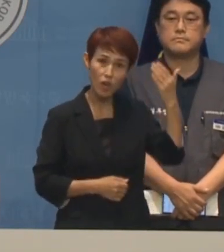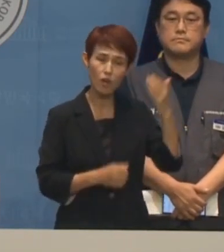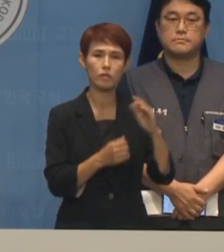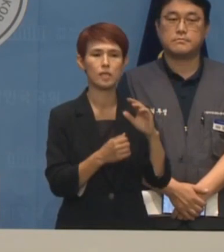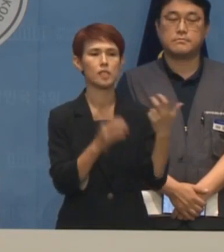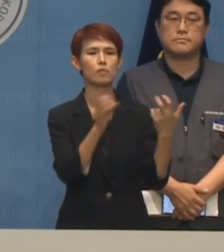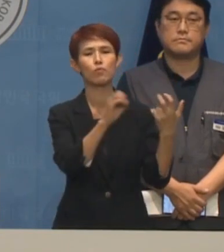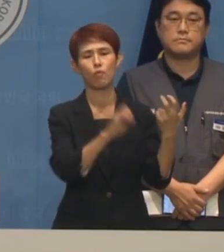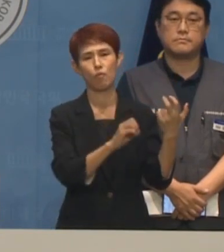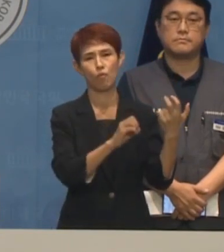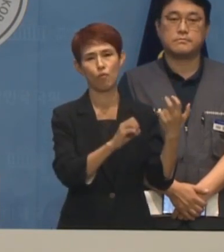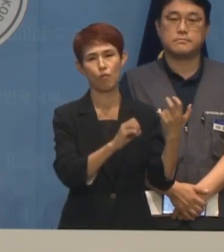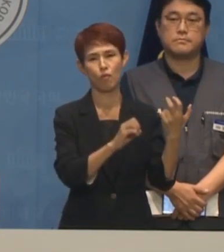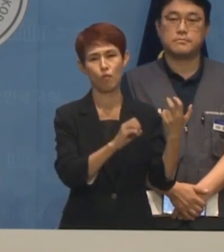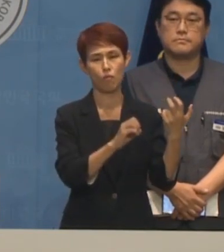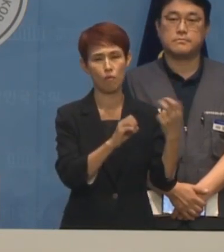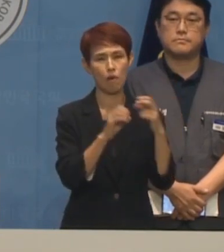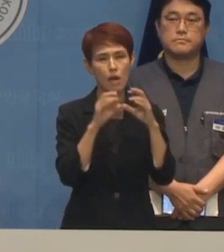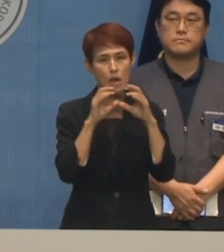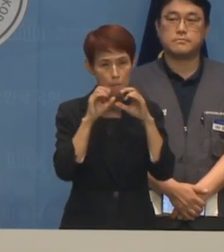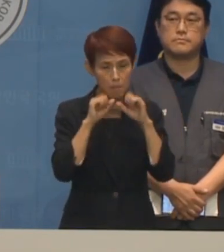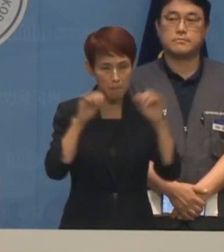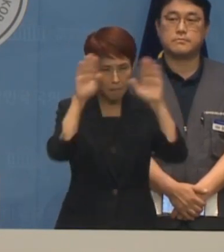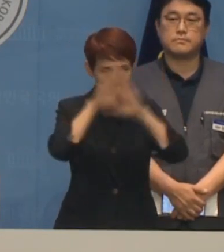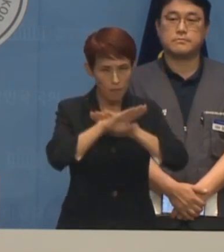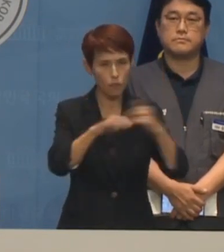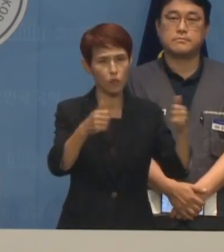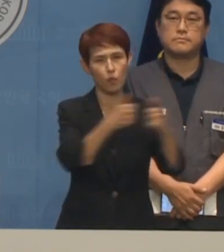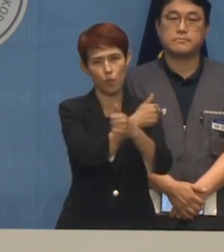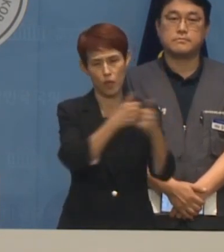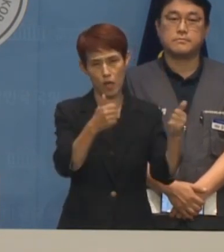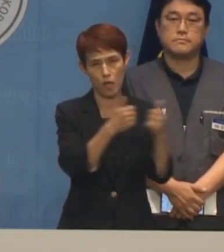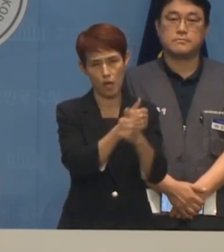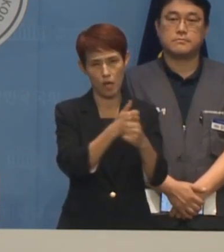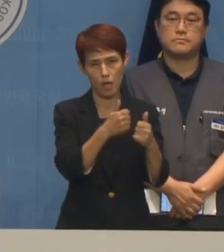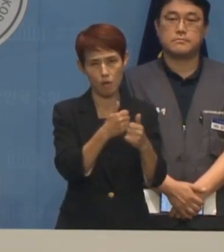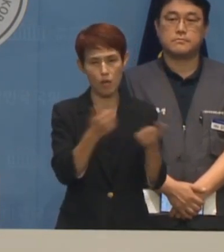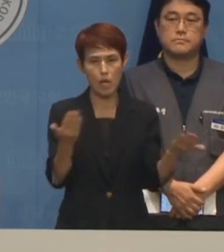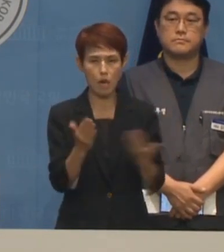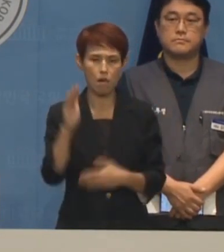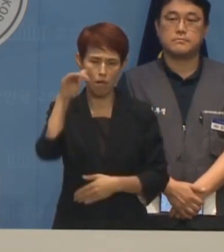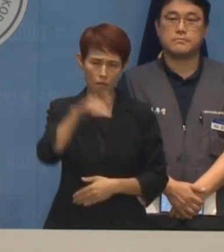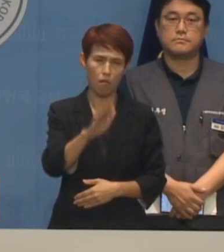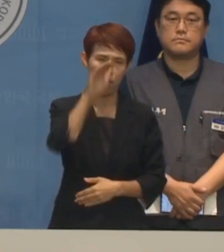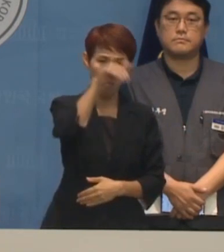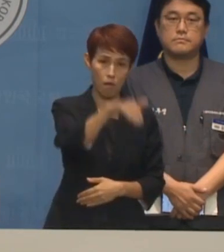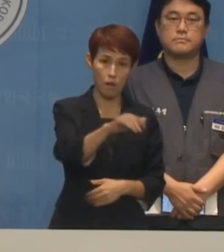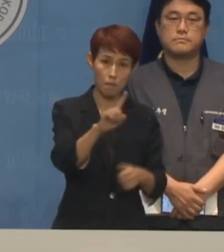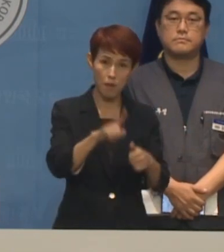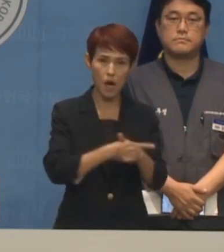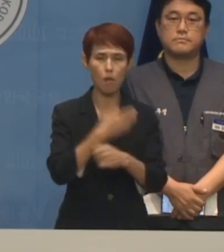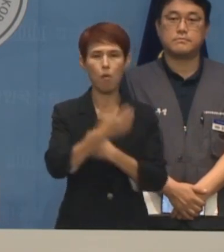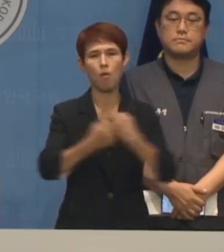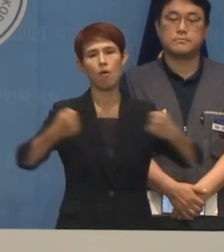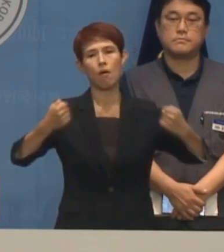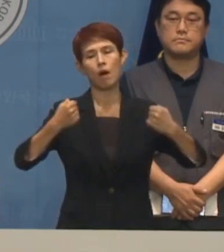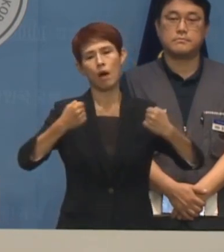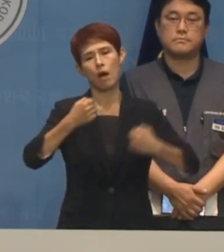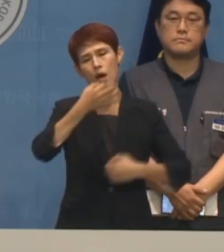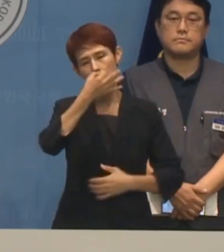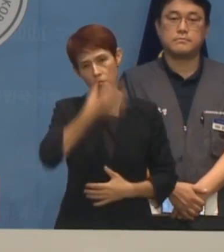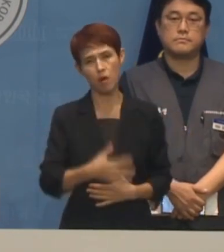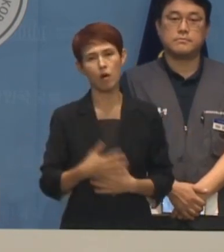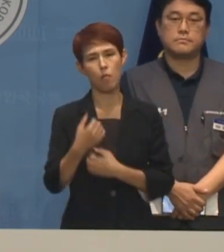넘기고 있고 이들은 야간 교대제 노동과 불규칙한 근무 패턴으로 늘 건강상의 위협을 받고